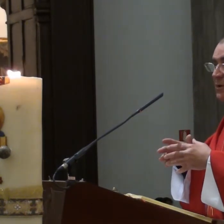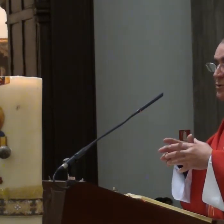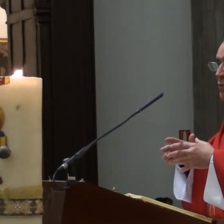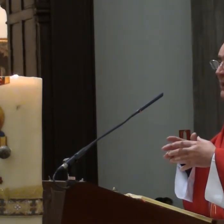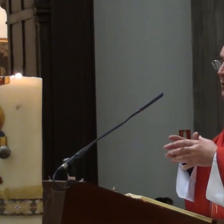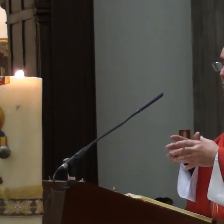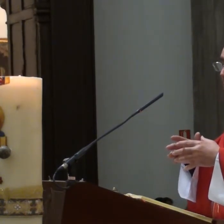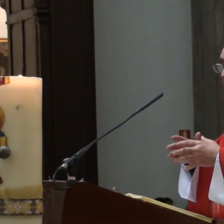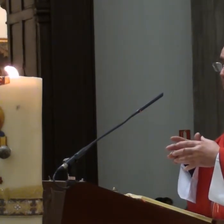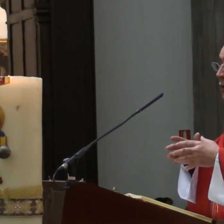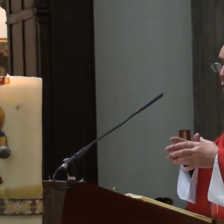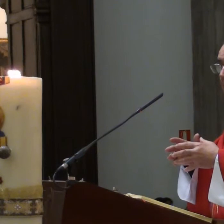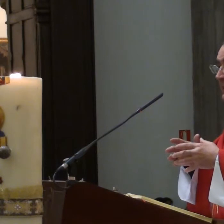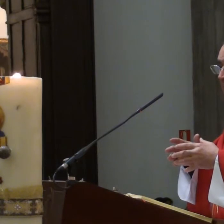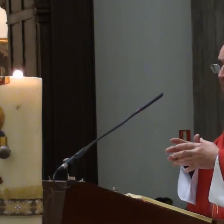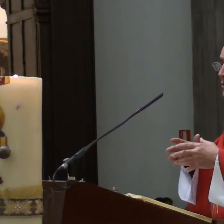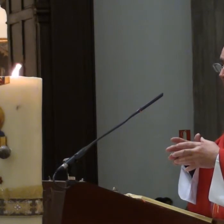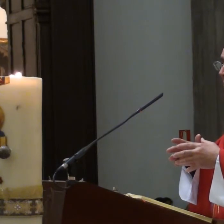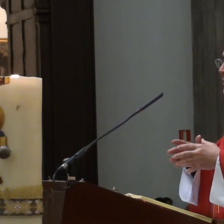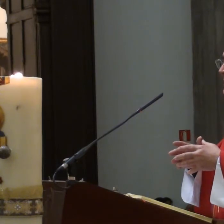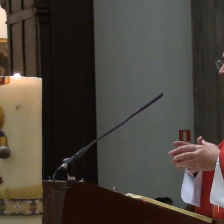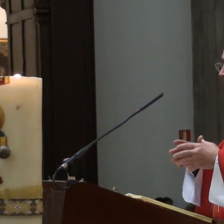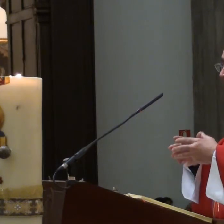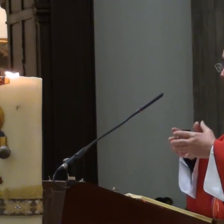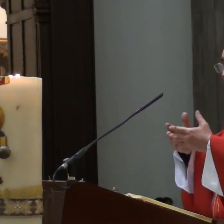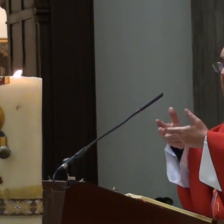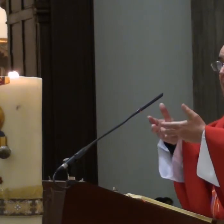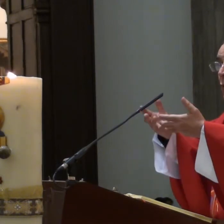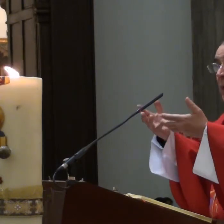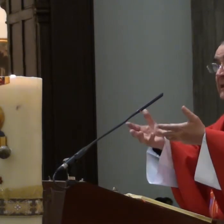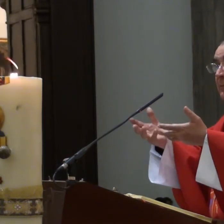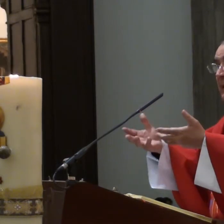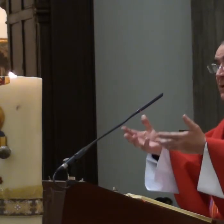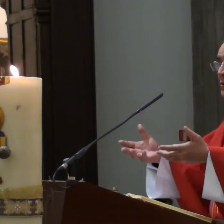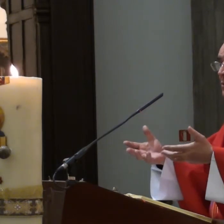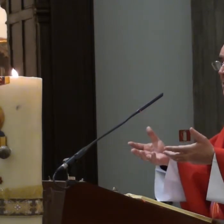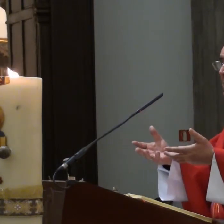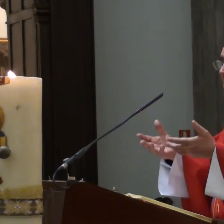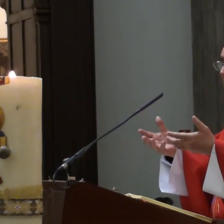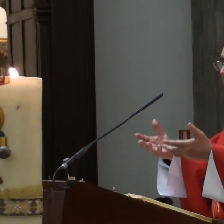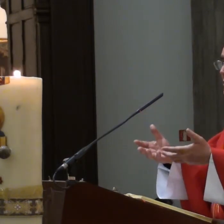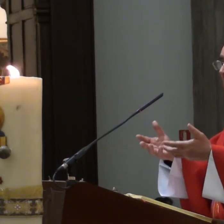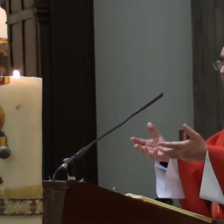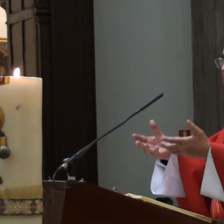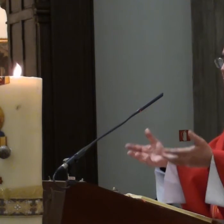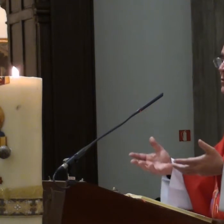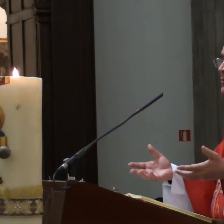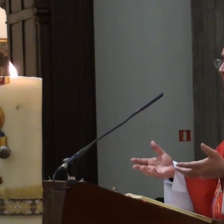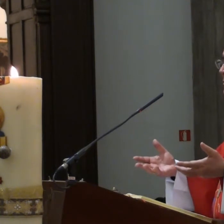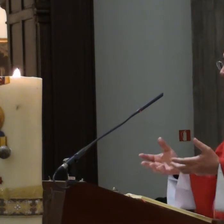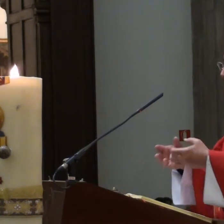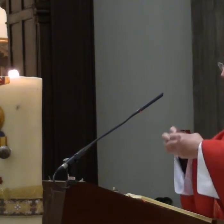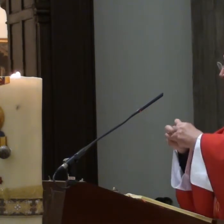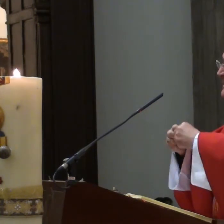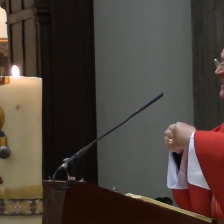caso de Dios cuando Dios el hombre no hace caso de Dios ese juguete precioso que Dios ha puesto